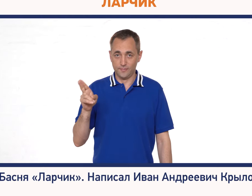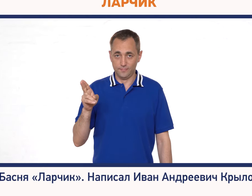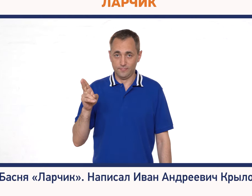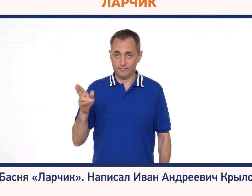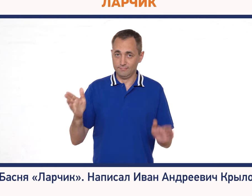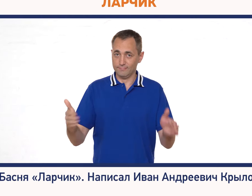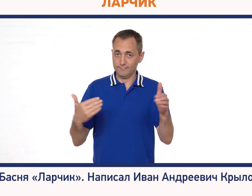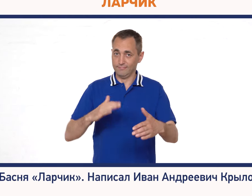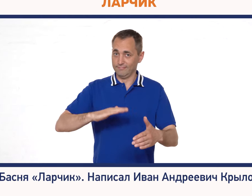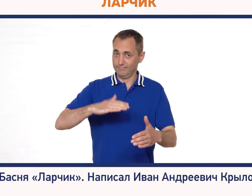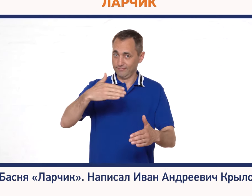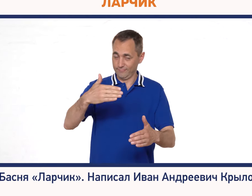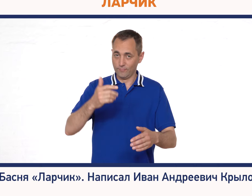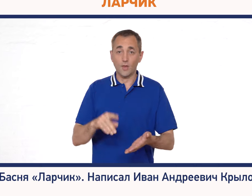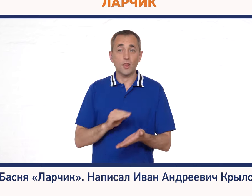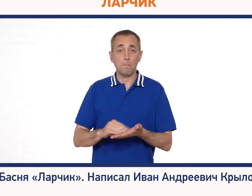«Ларчик».